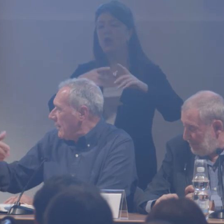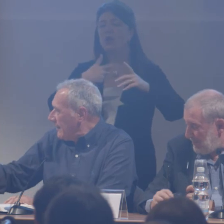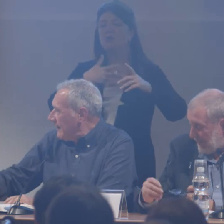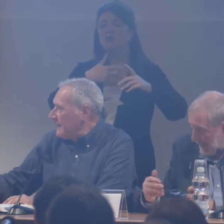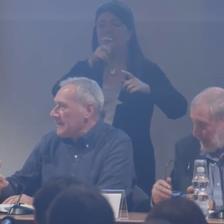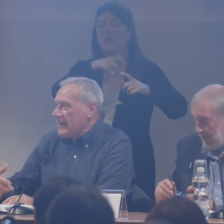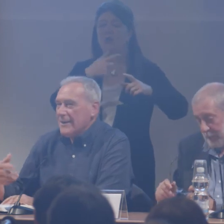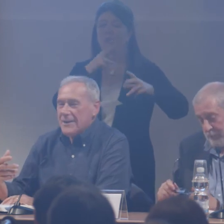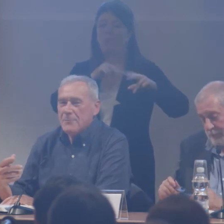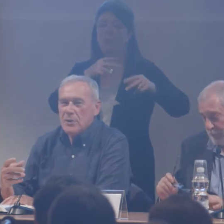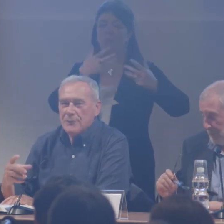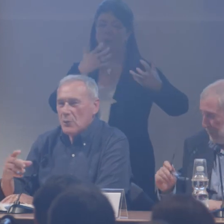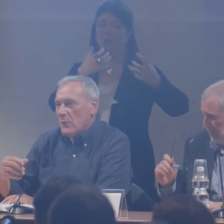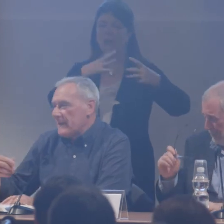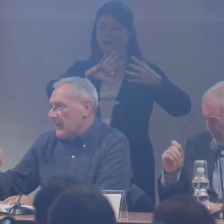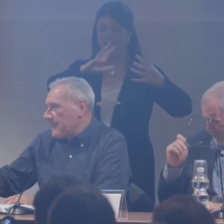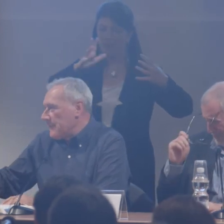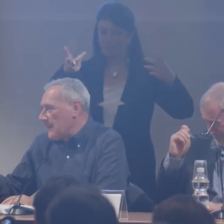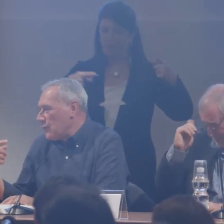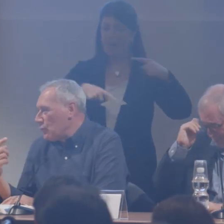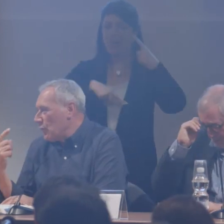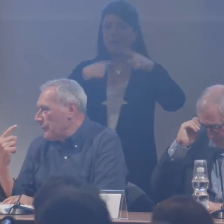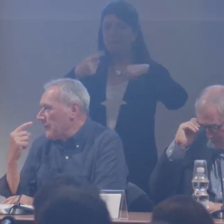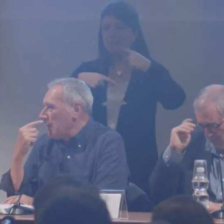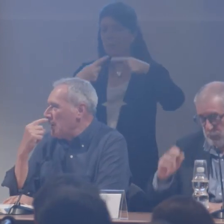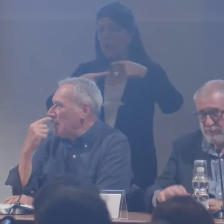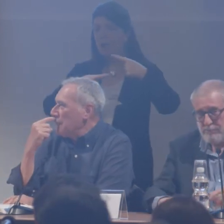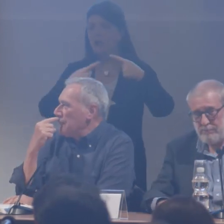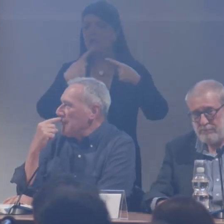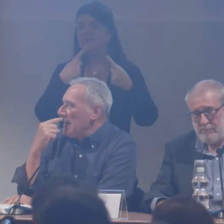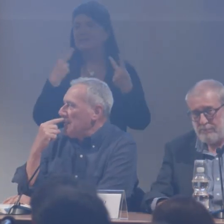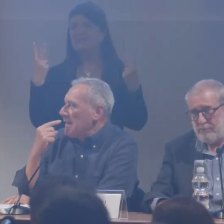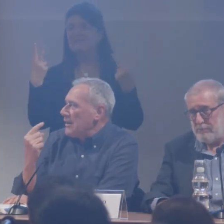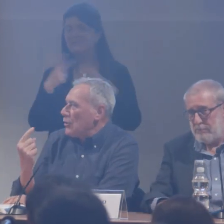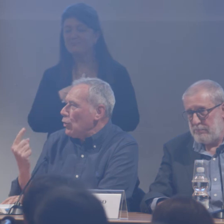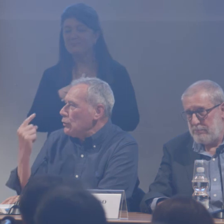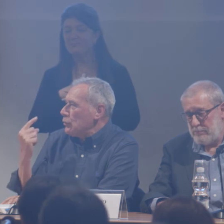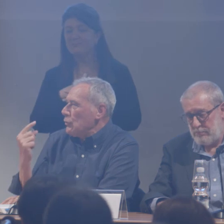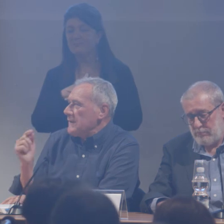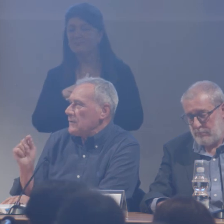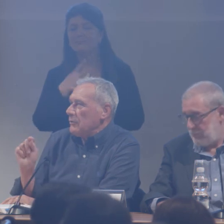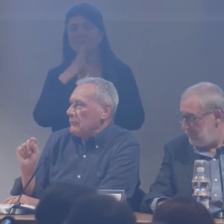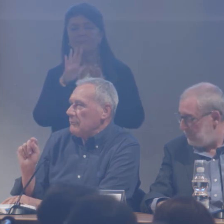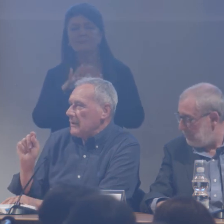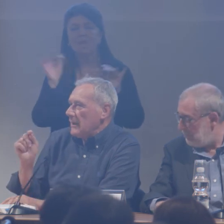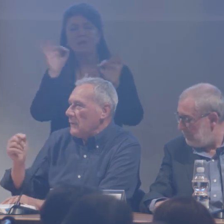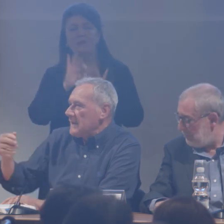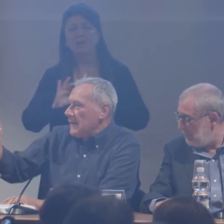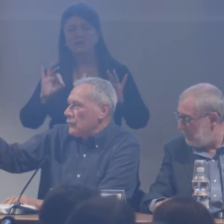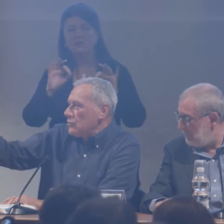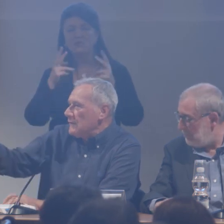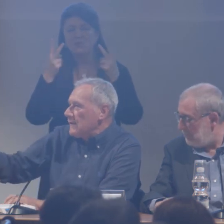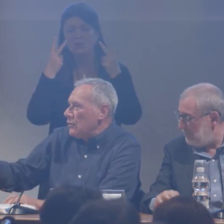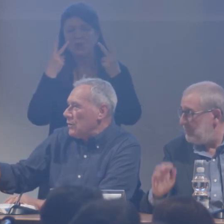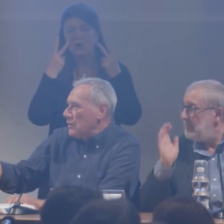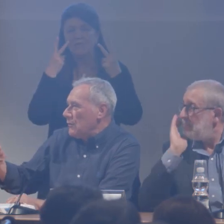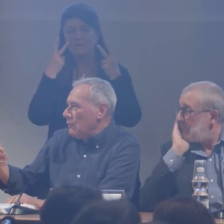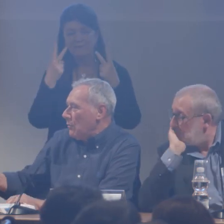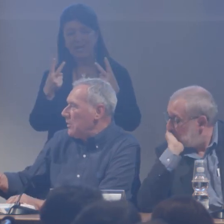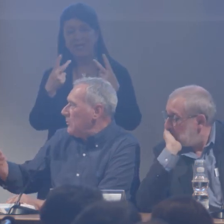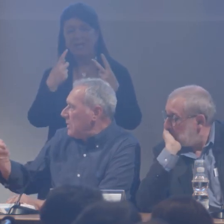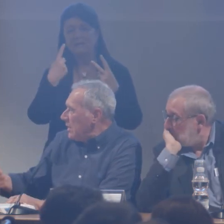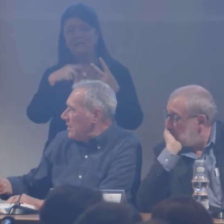quello che è, sì, sì. Che poi questa, nessuno ha mai colto questo, che questa suddivisione